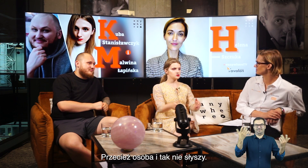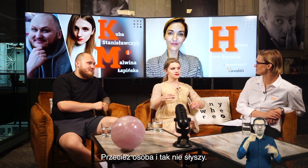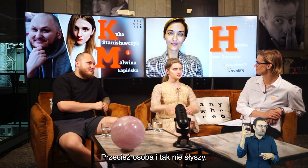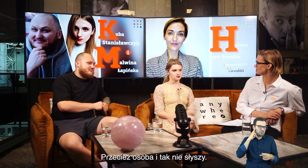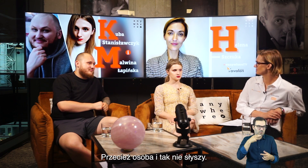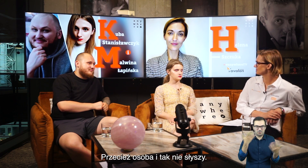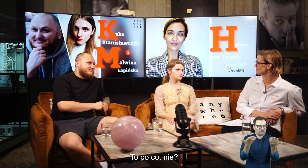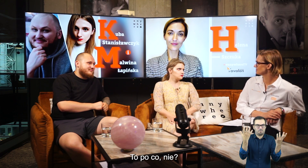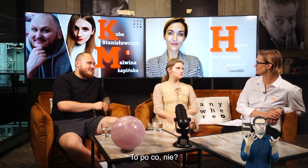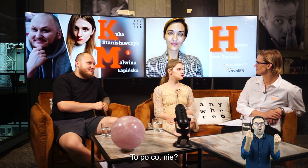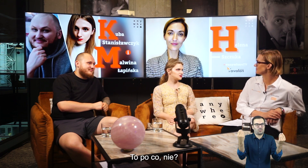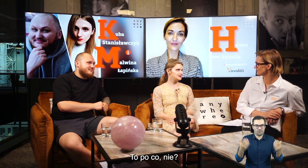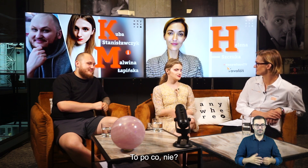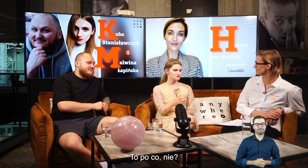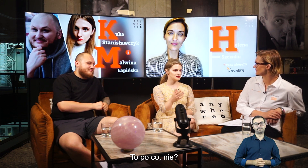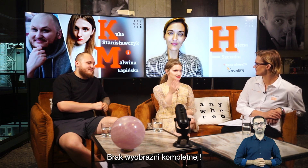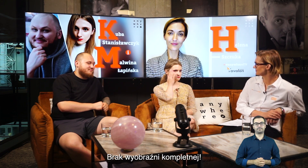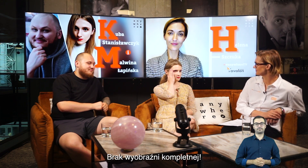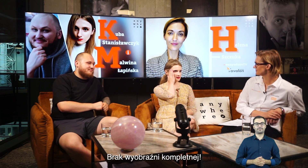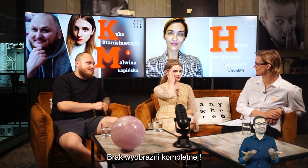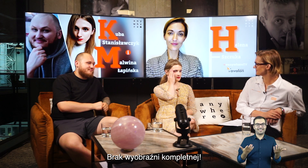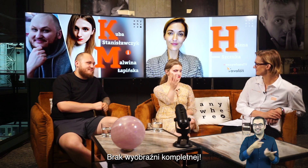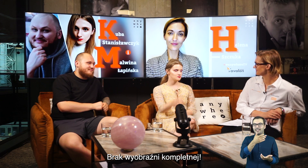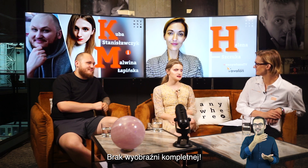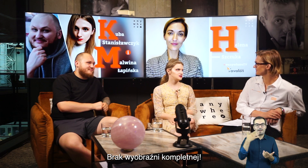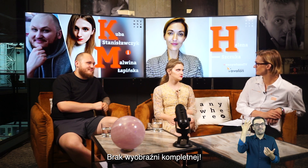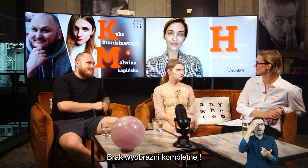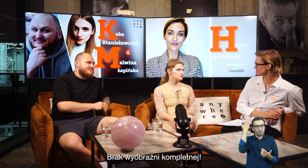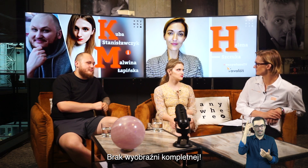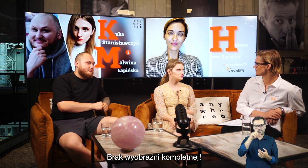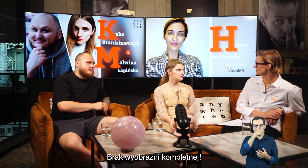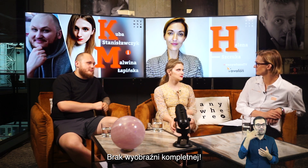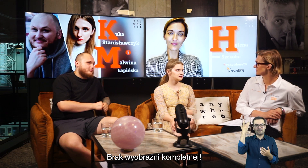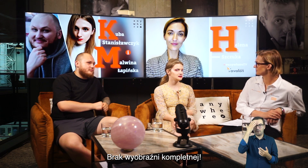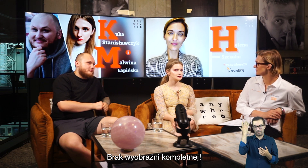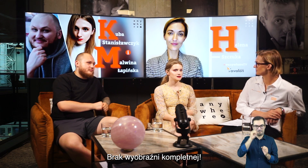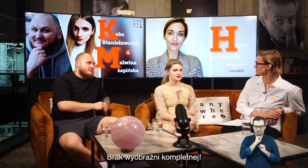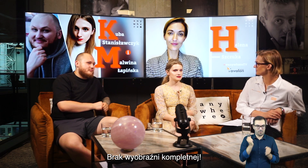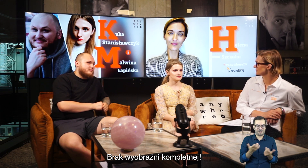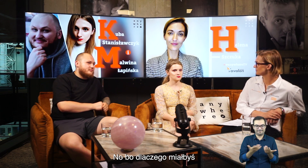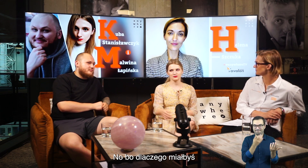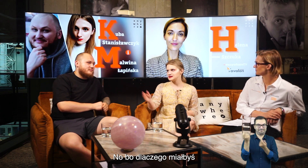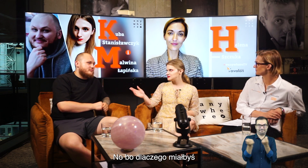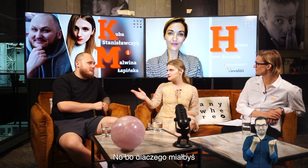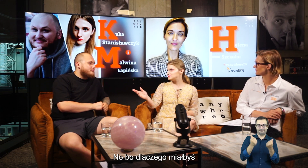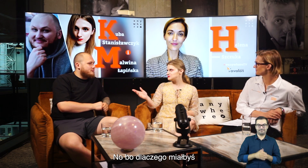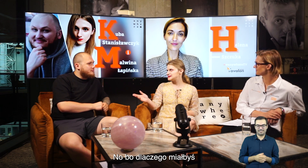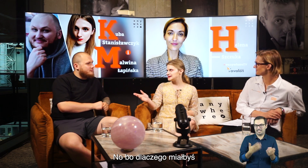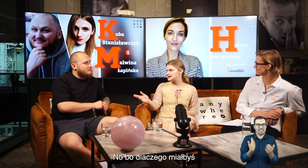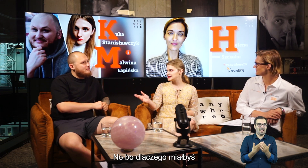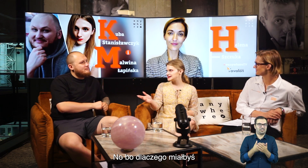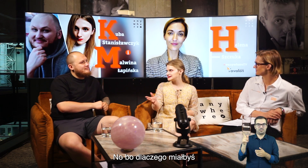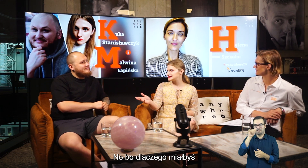że osoba i tak nie słyszy, to po co, nie? Jakby brak wyobraźni kompletny. No bo dlaczego